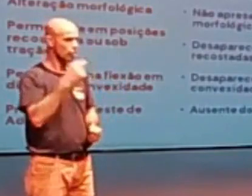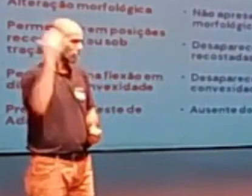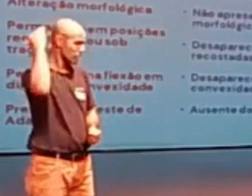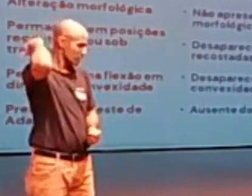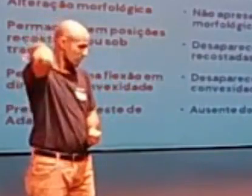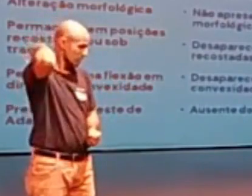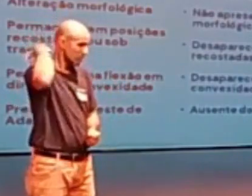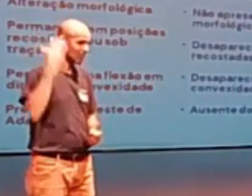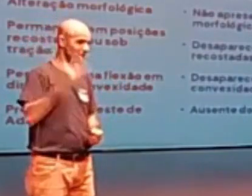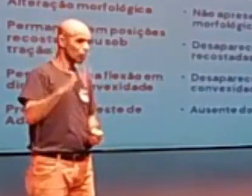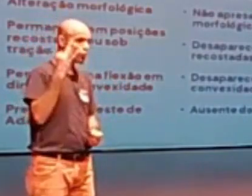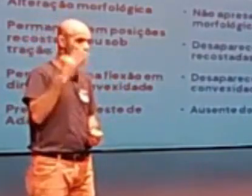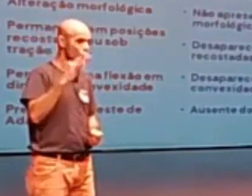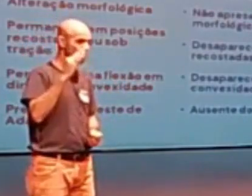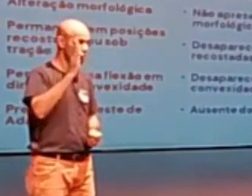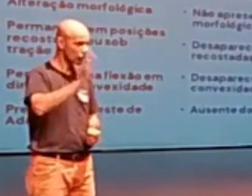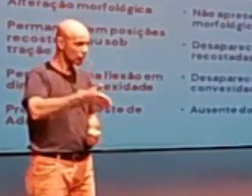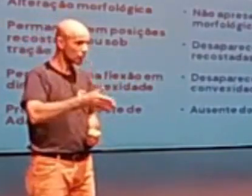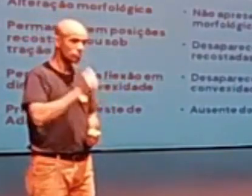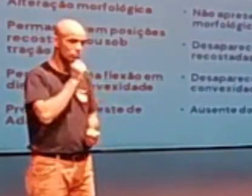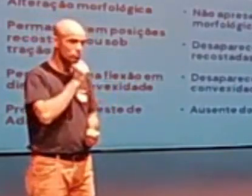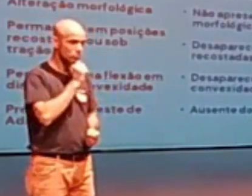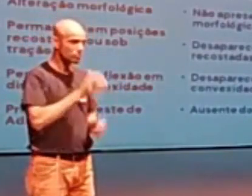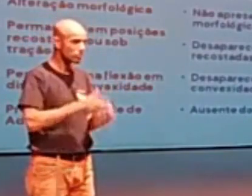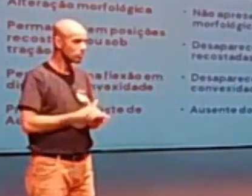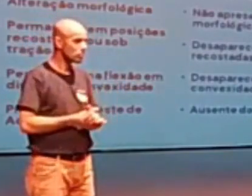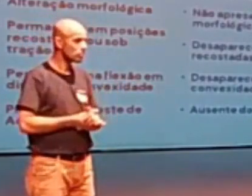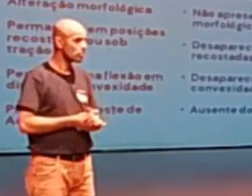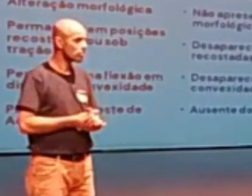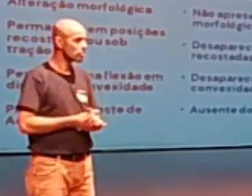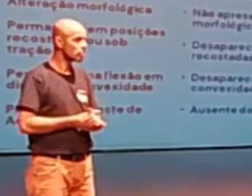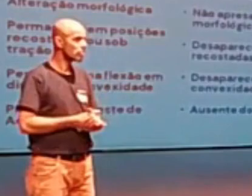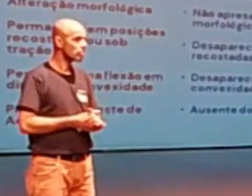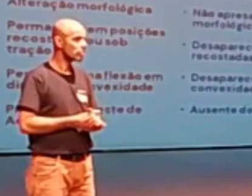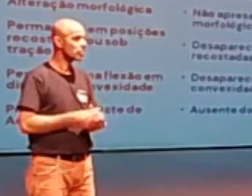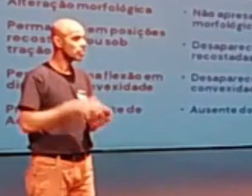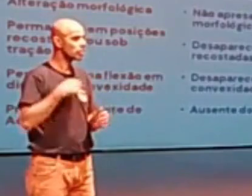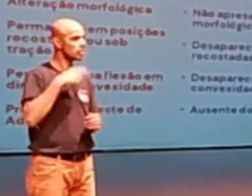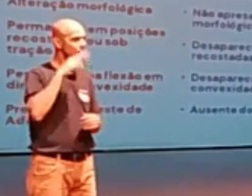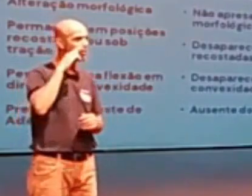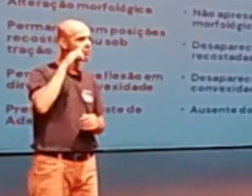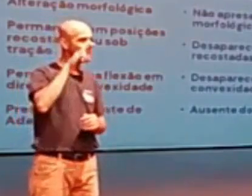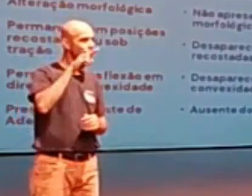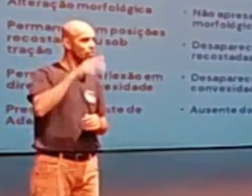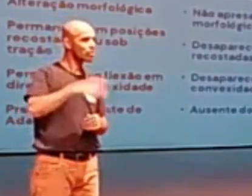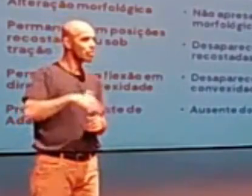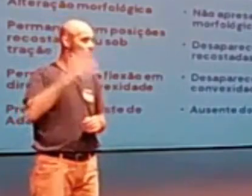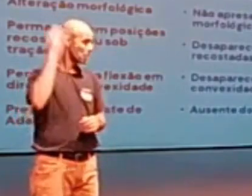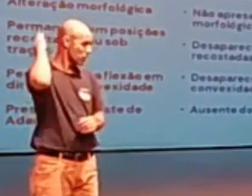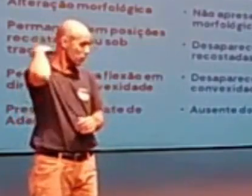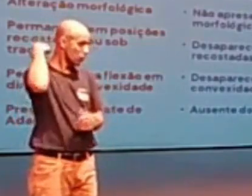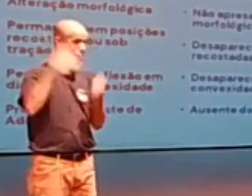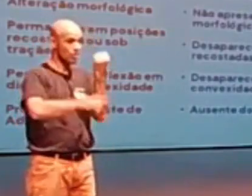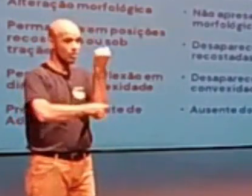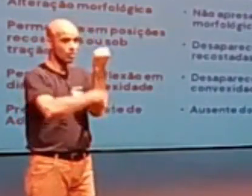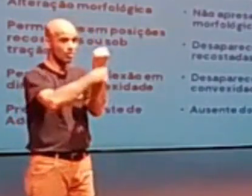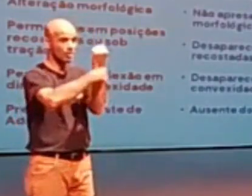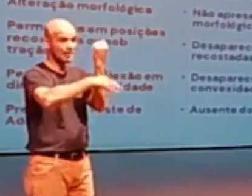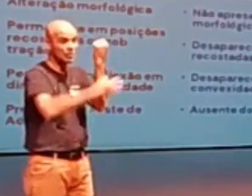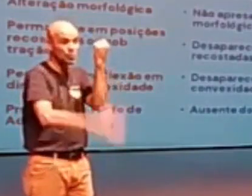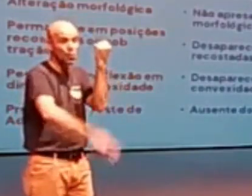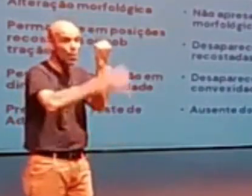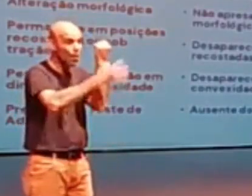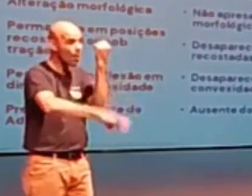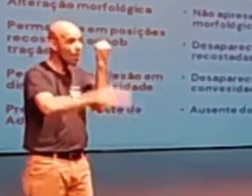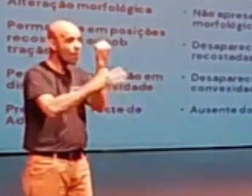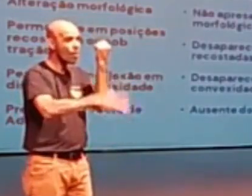coluna? Não sei se alguém já teve. Vocês já viram alguém quando está com uma crise, por exemplo, de dor, que a gente